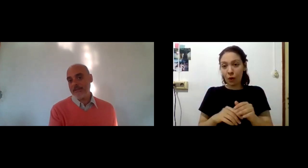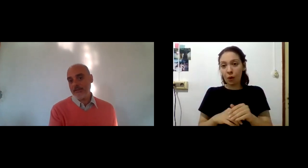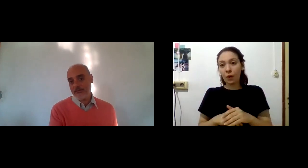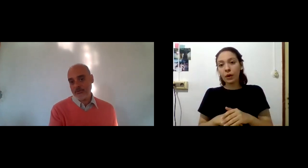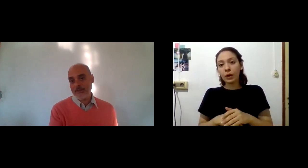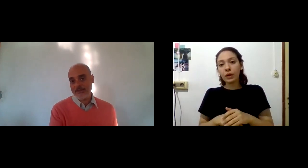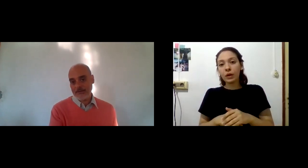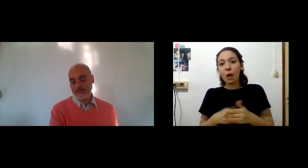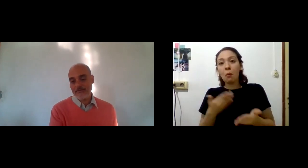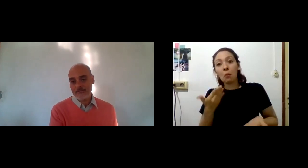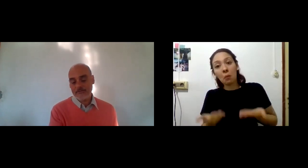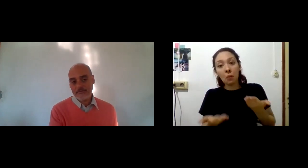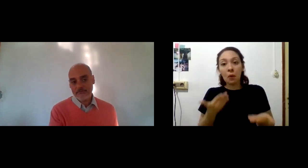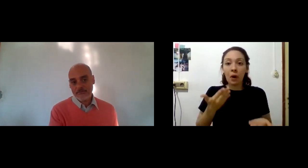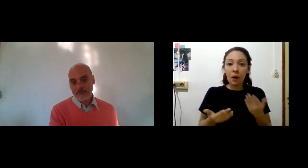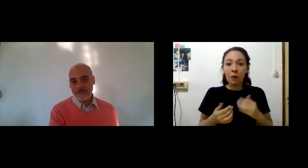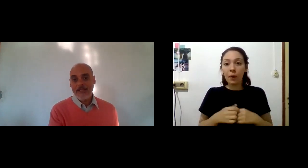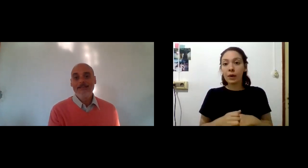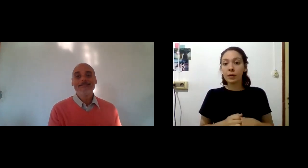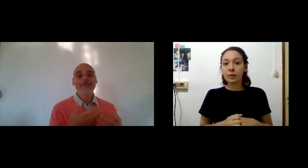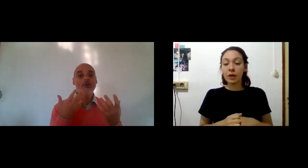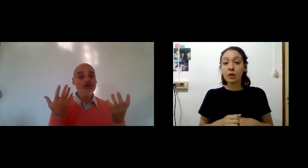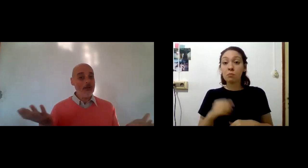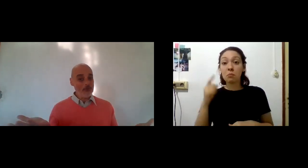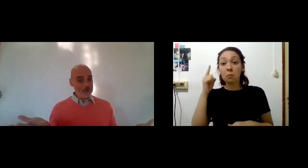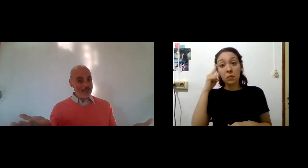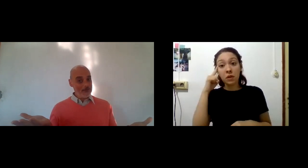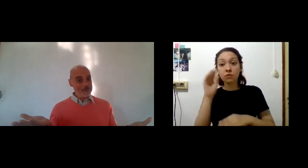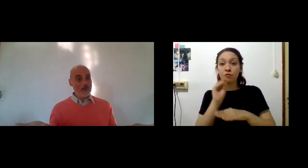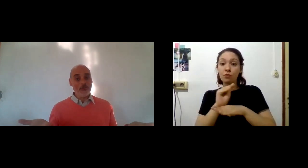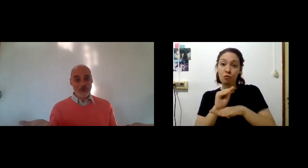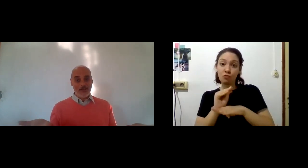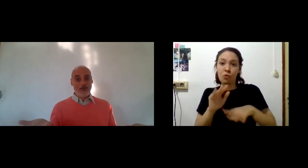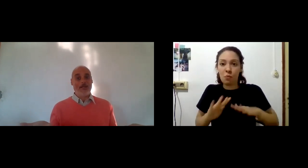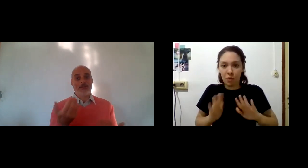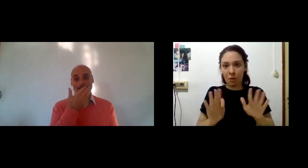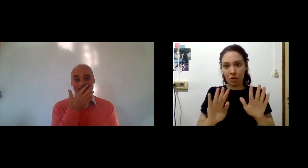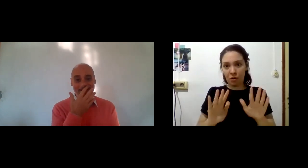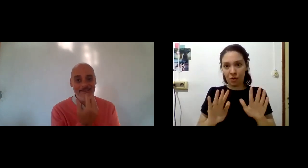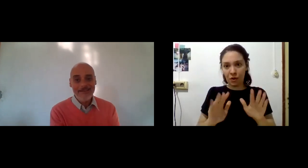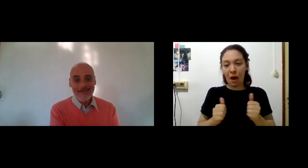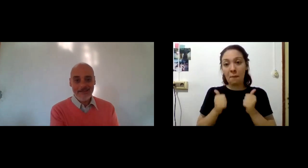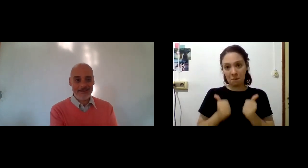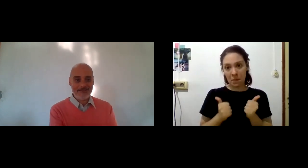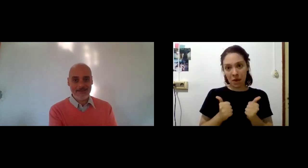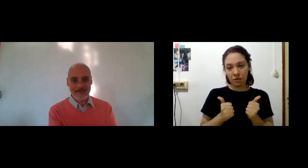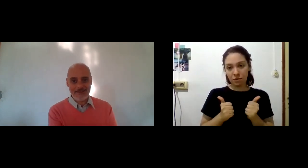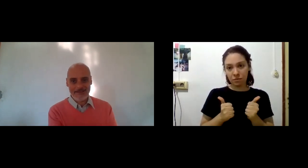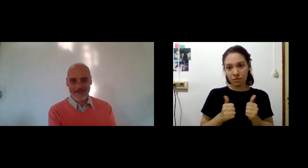a mi criterio funciona bastante bien. Vamos, muchas gracias. No sé cómo va a funcionar ahora, porque en realidad